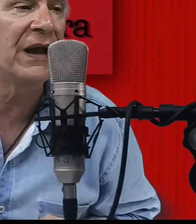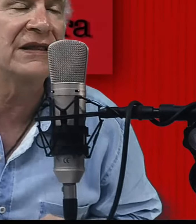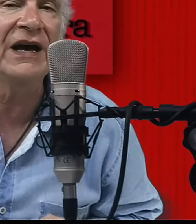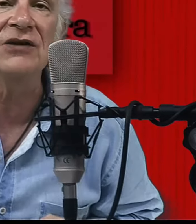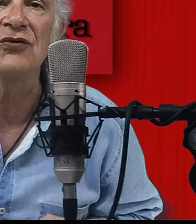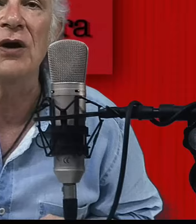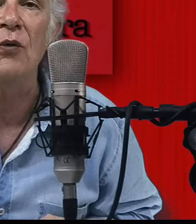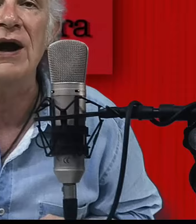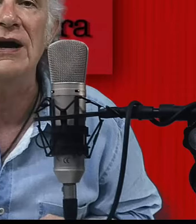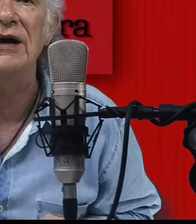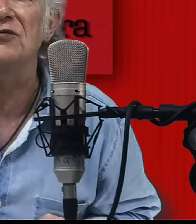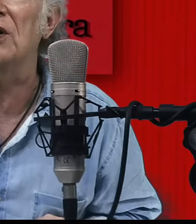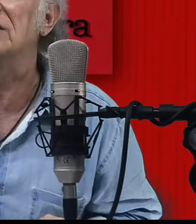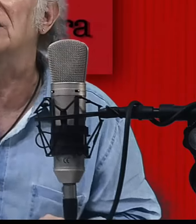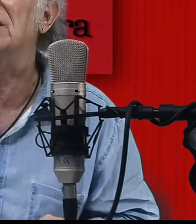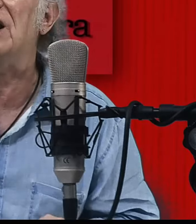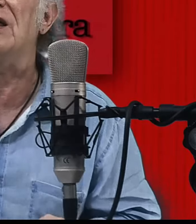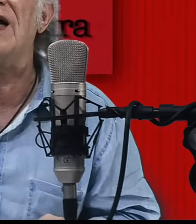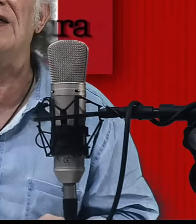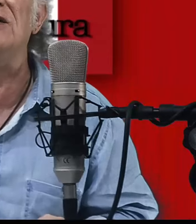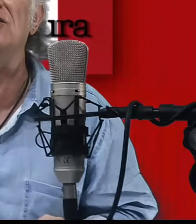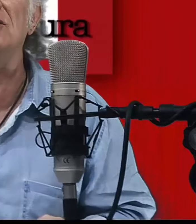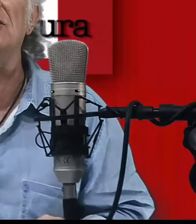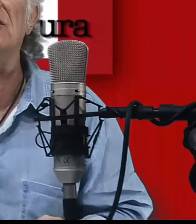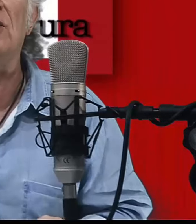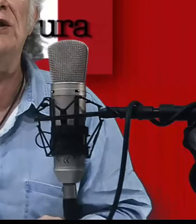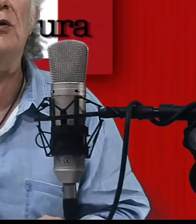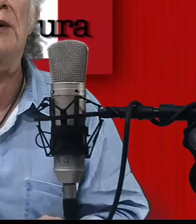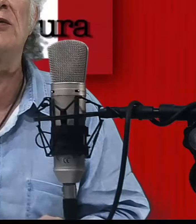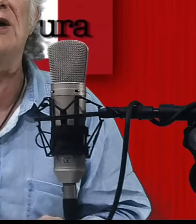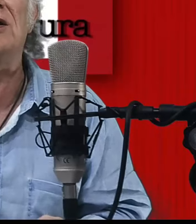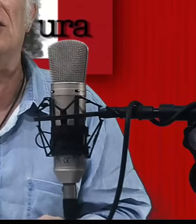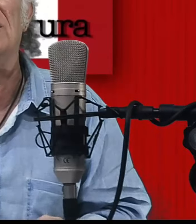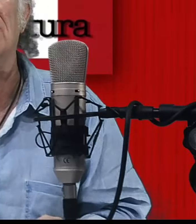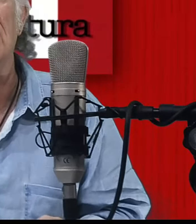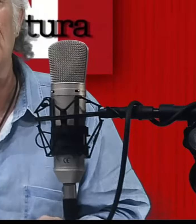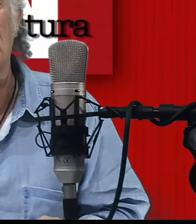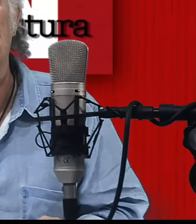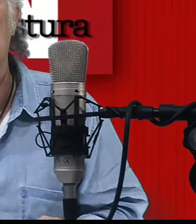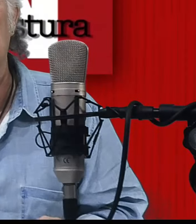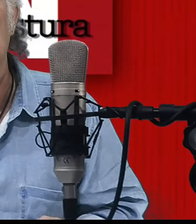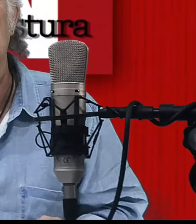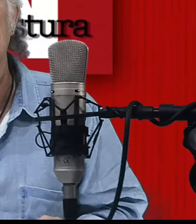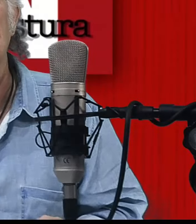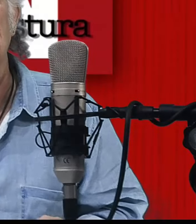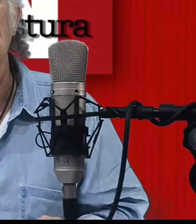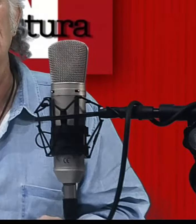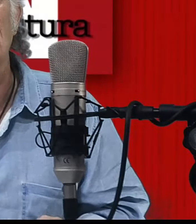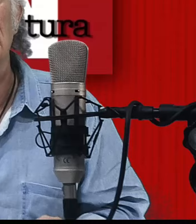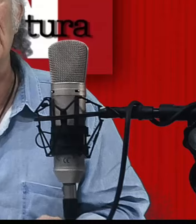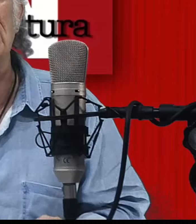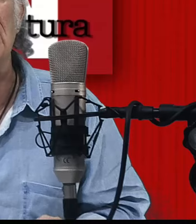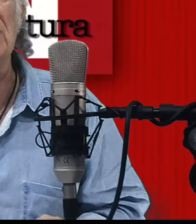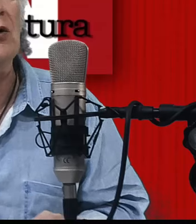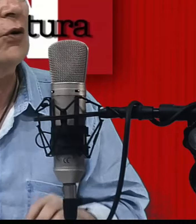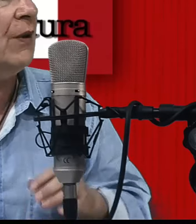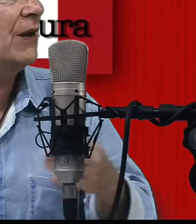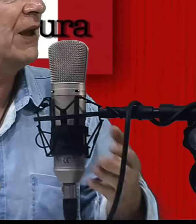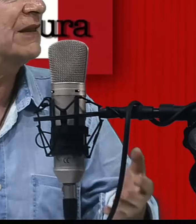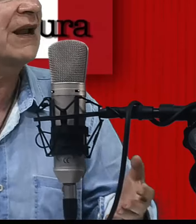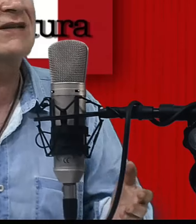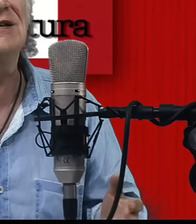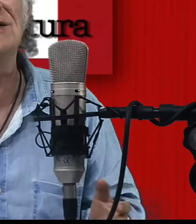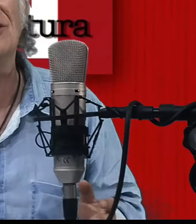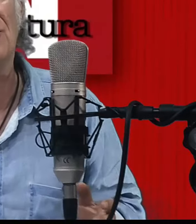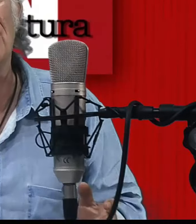como plantea Choquehuanca y sus ancestralidades y sus no sé cuánto para luchar con, por favor, con el calentamiento global,